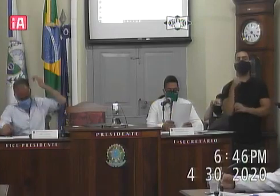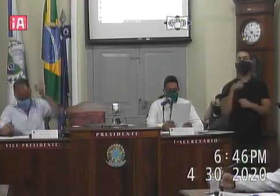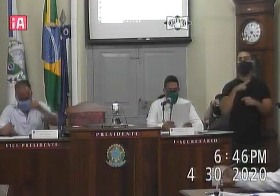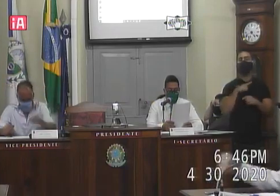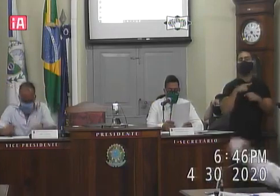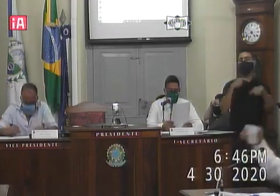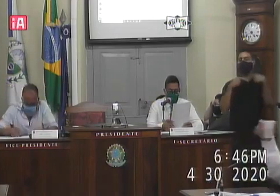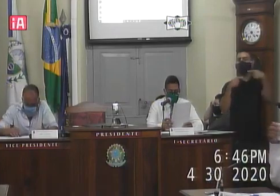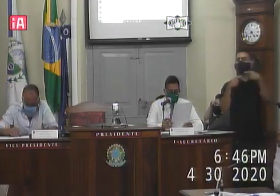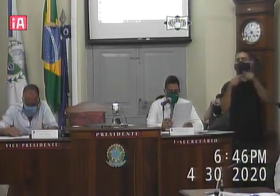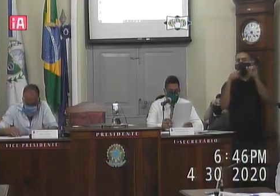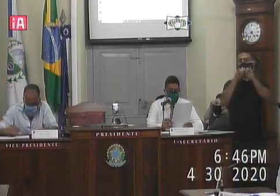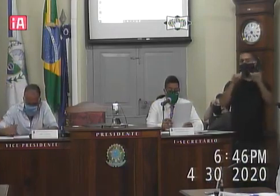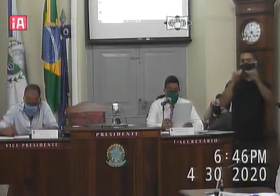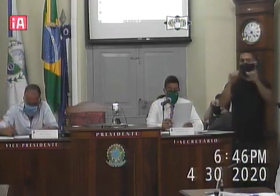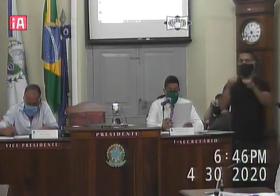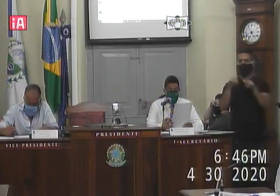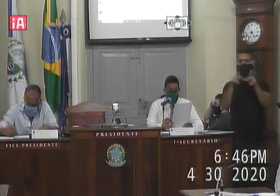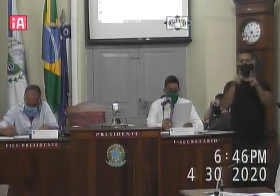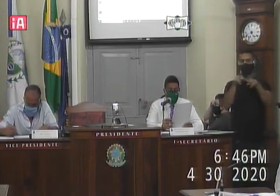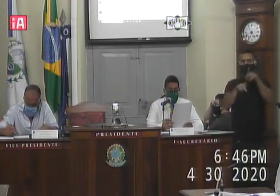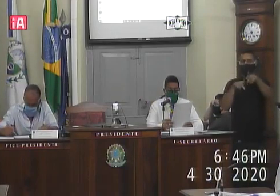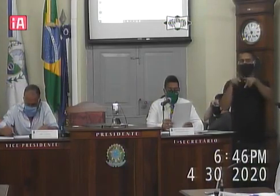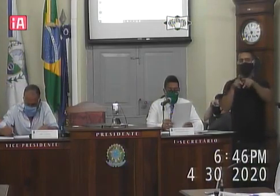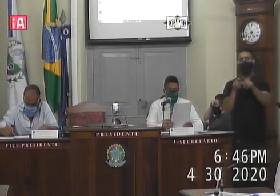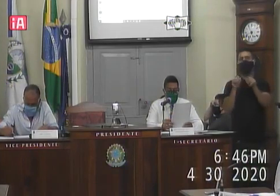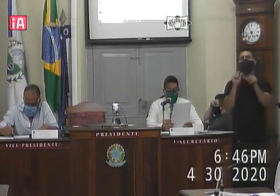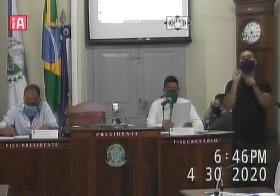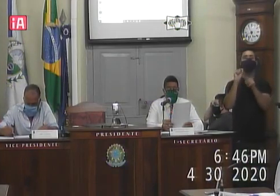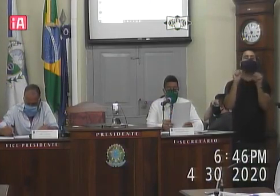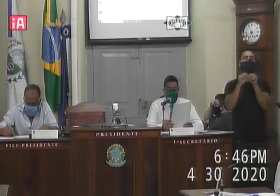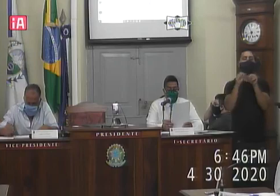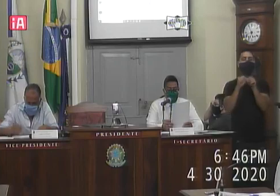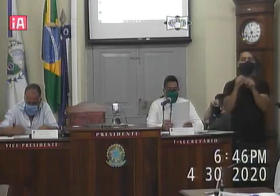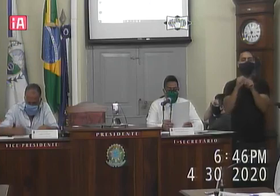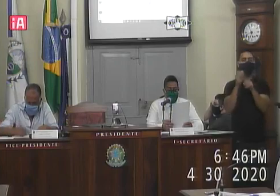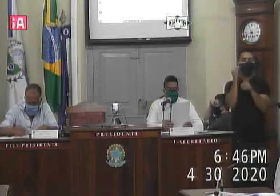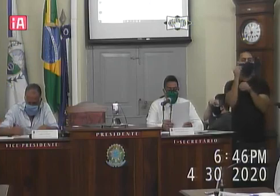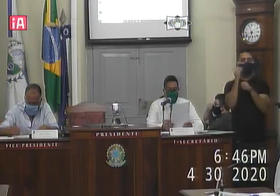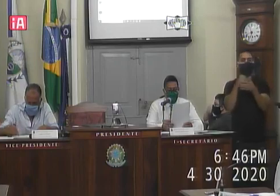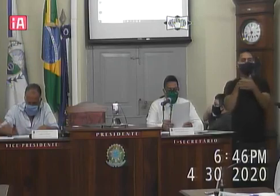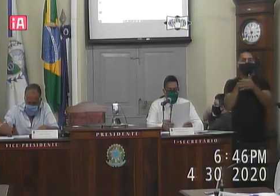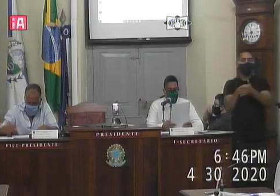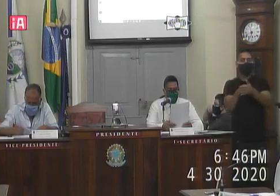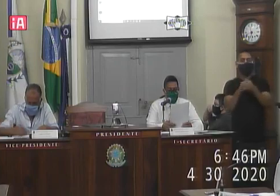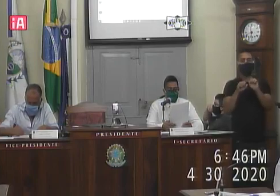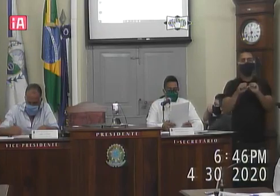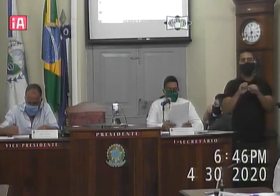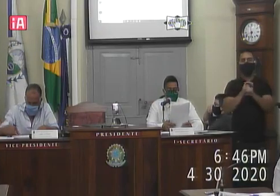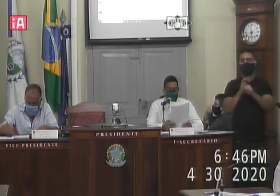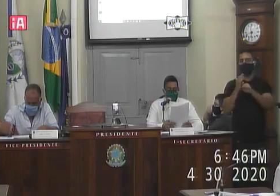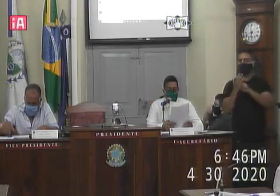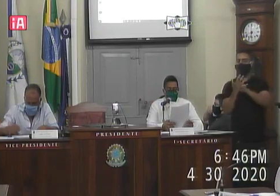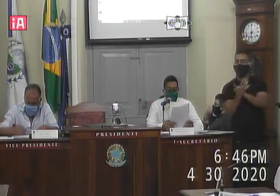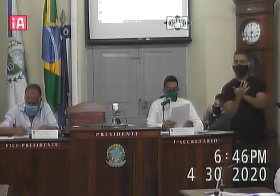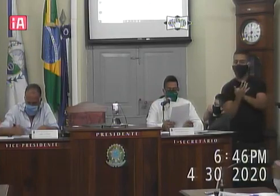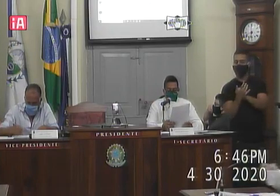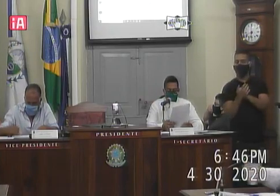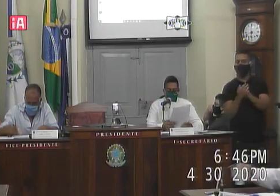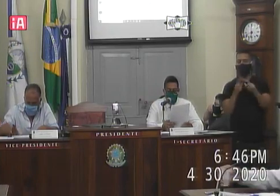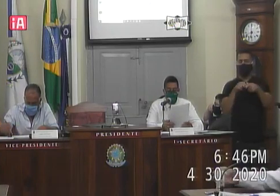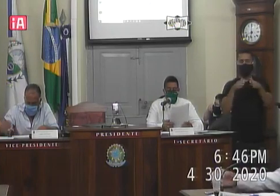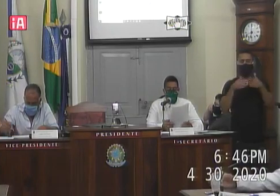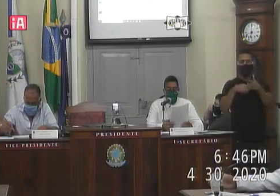população informada e atualizada das medidas propostas, solicita que tais sugestões sejam lidas